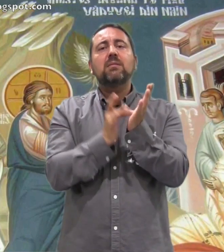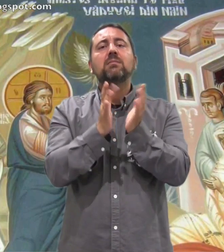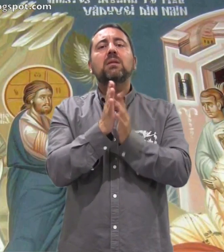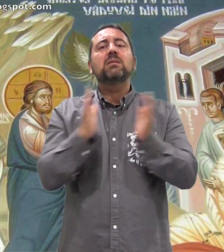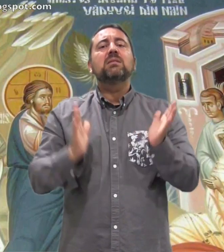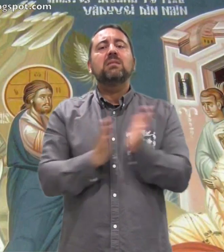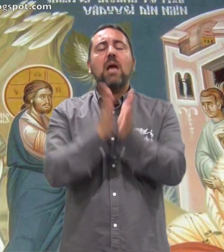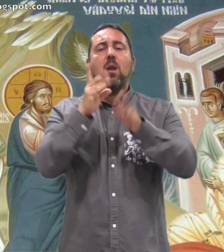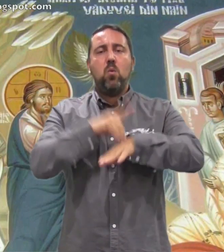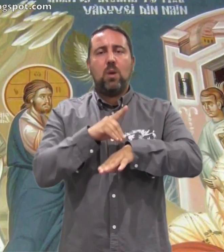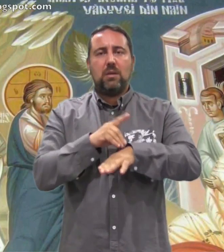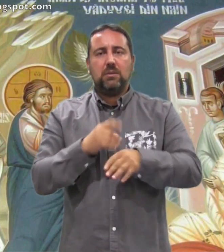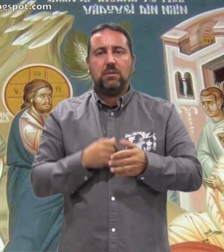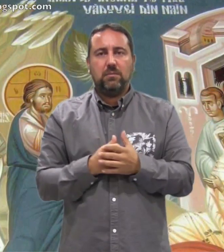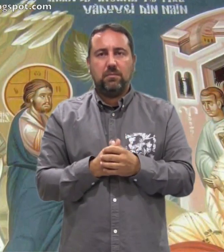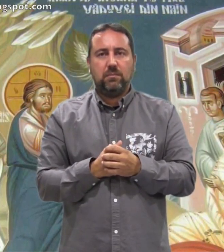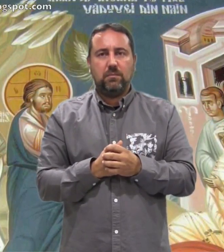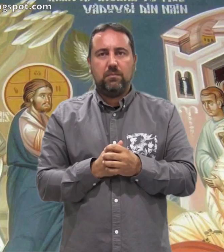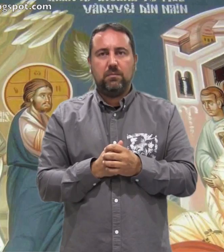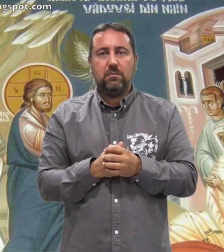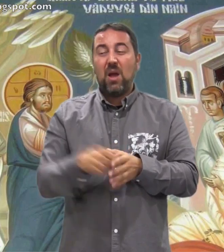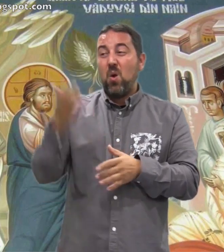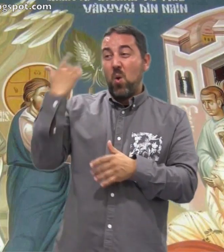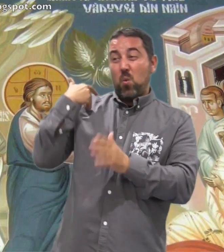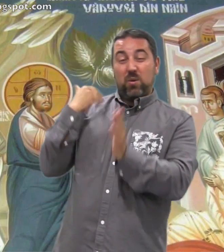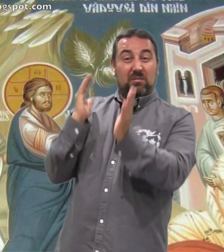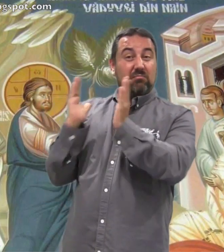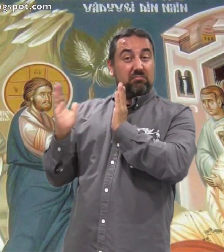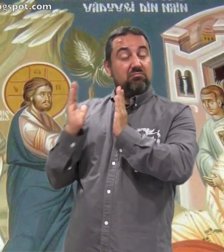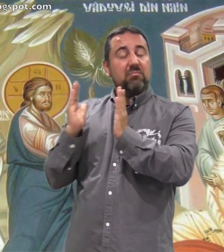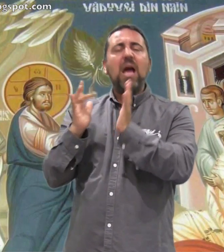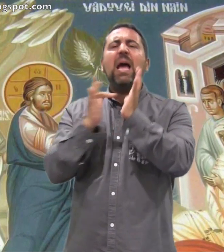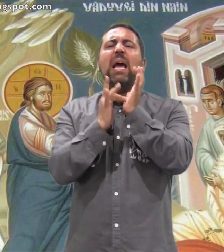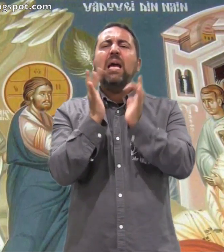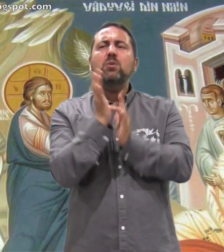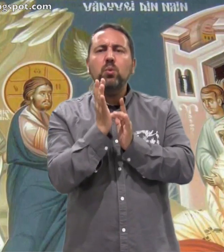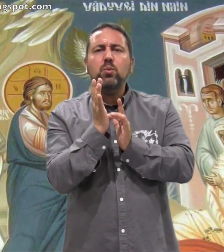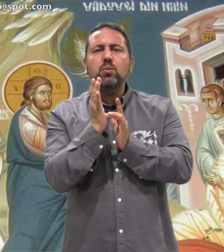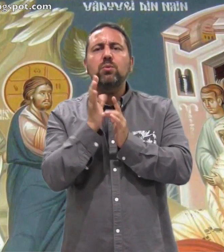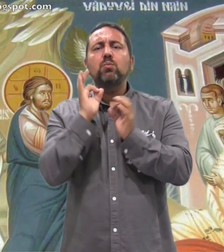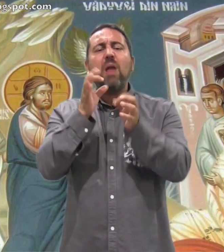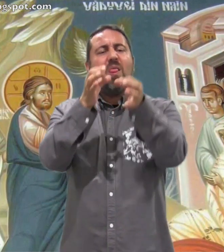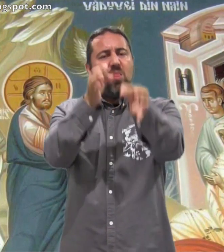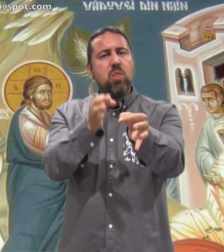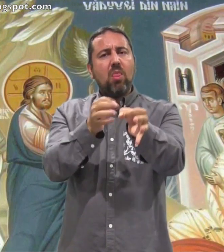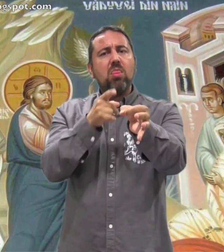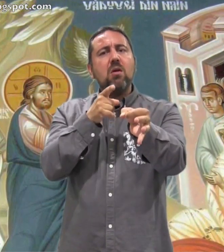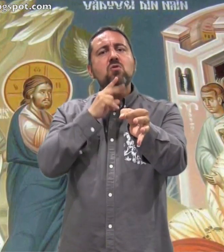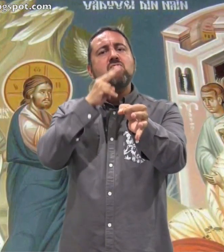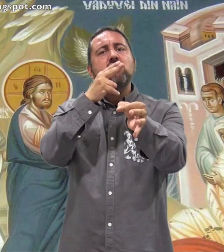Lectura del Santo Evangelio según San Lucas. En aquel tiempo Jesús se fue a una